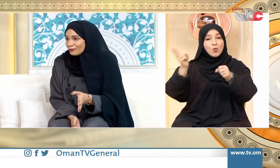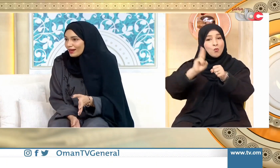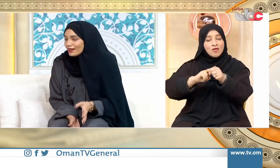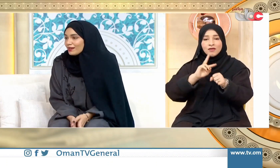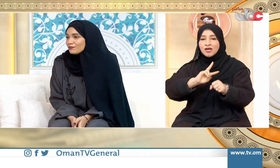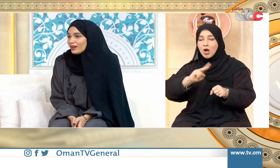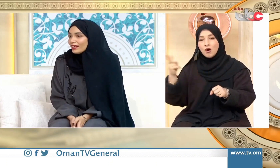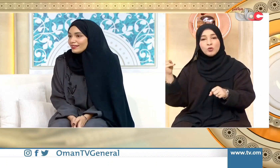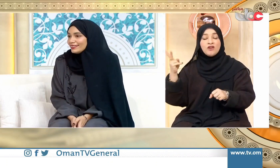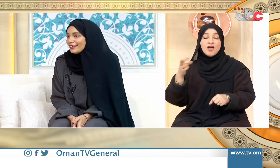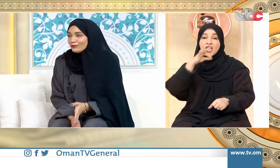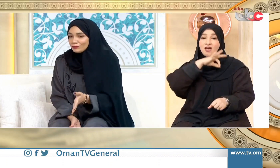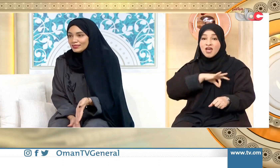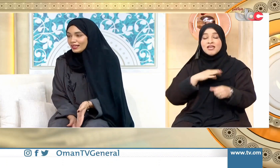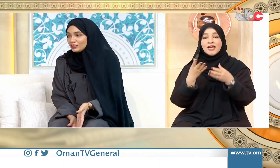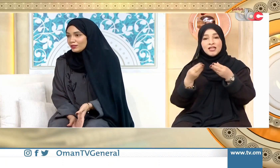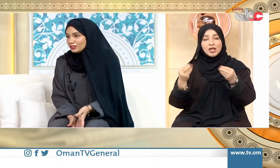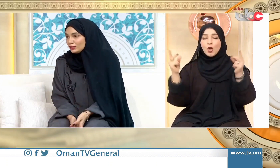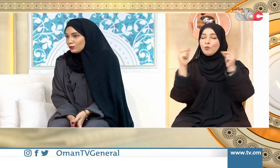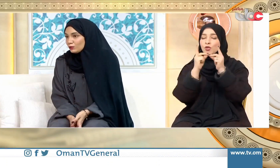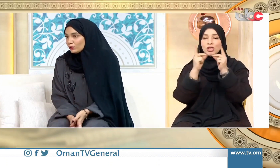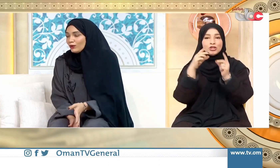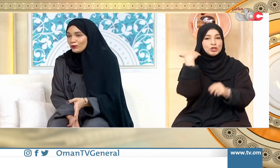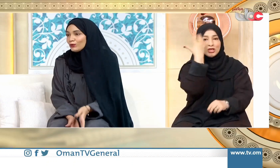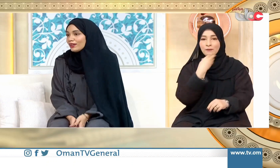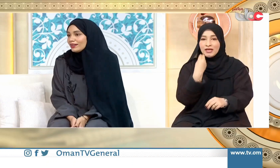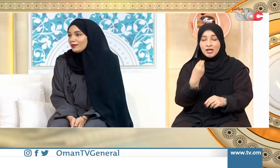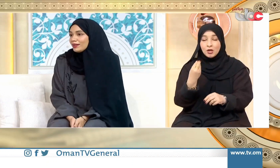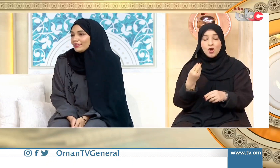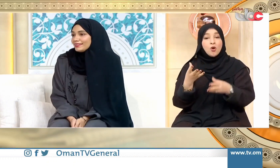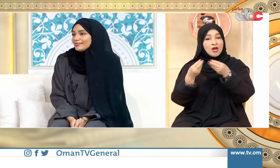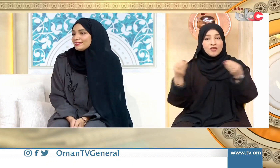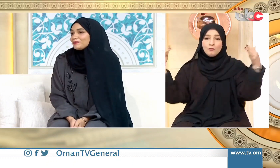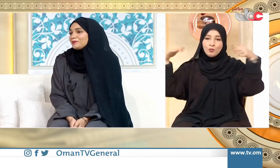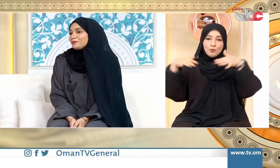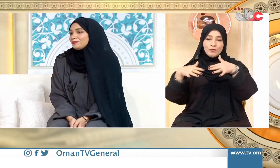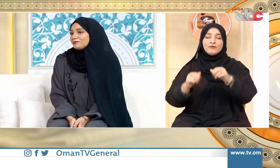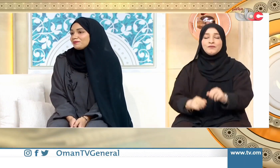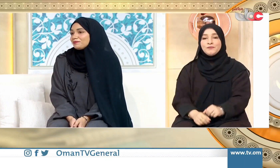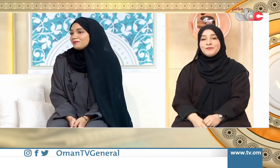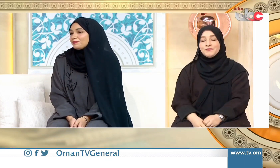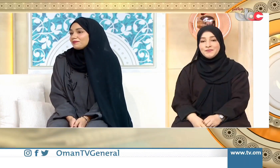بشتى الأنواع، فيعني كان ملتقى جميل جدا وكان حضور كبير أيضا.